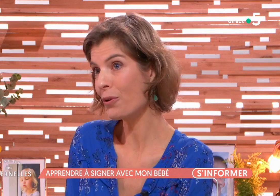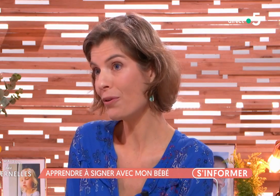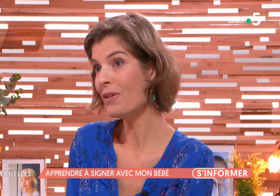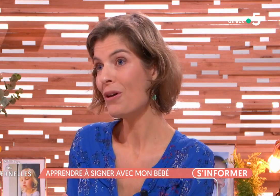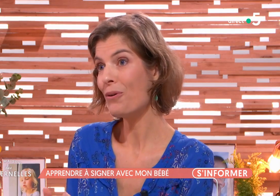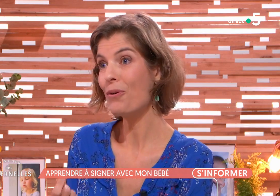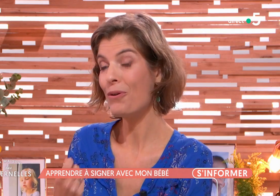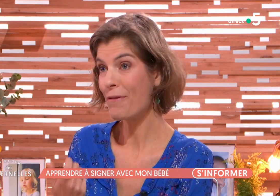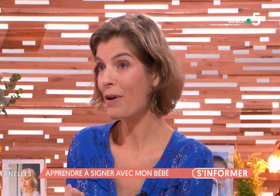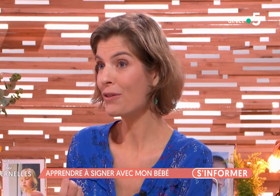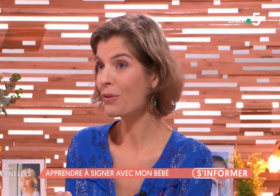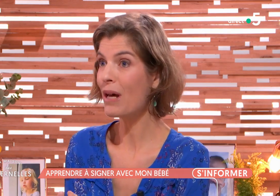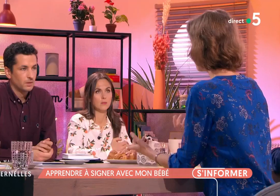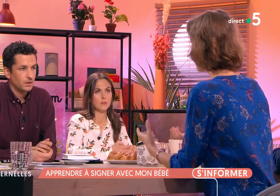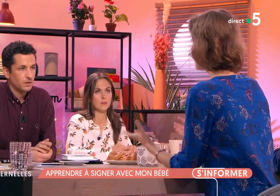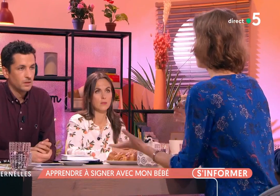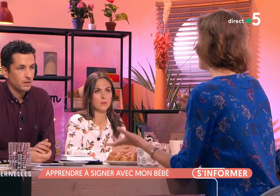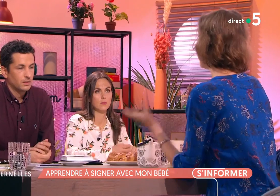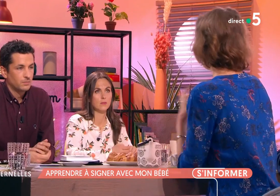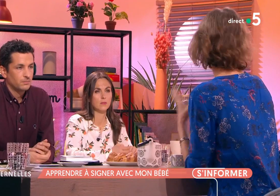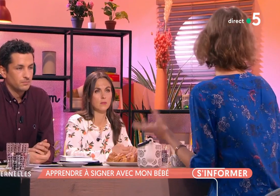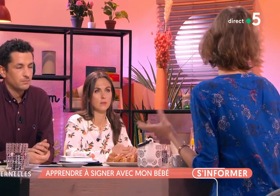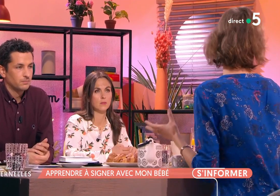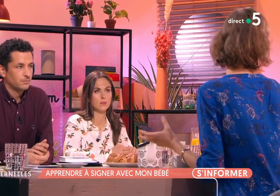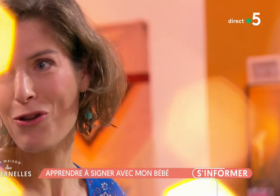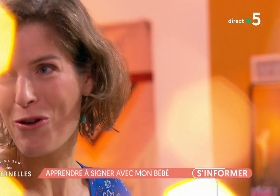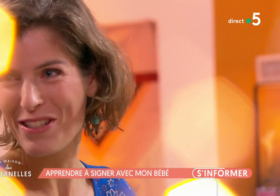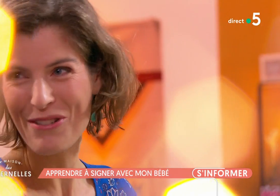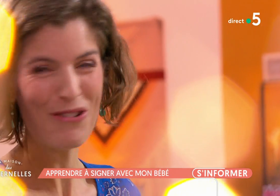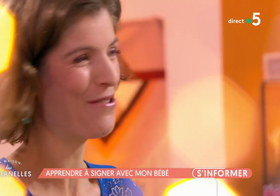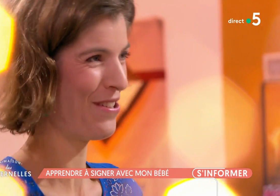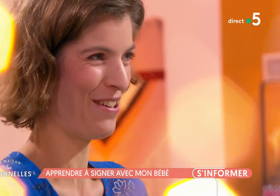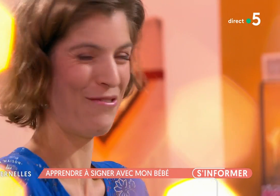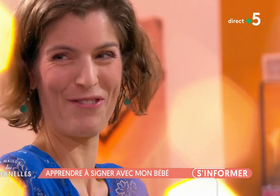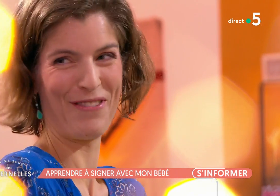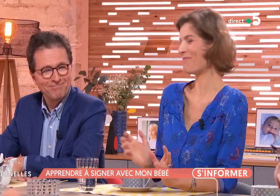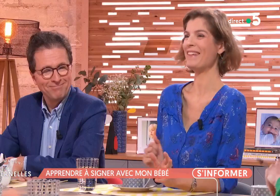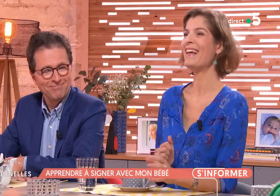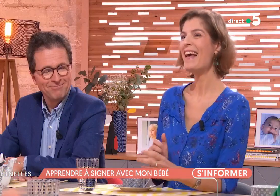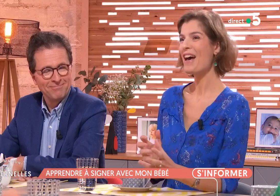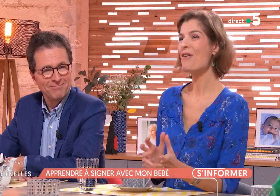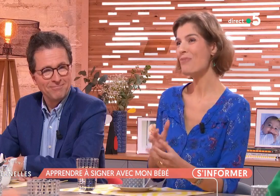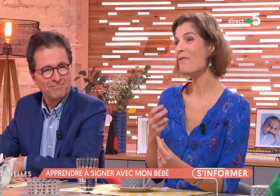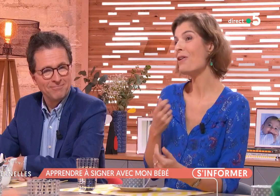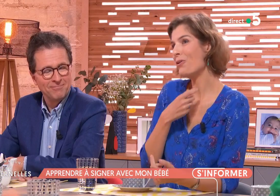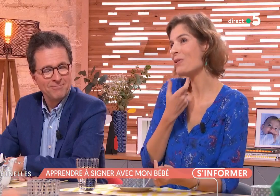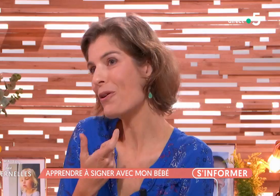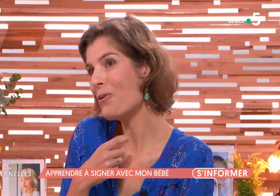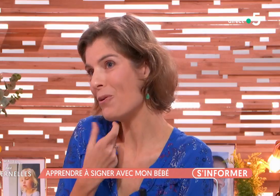entendants, il va falloir attendre à peu près 18 mois, vous me dites. Oui, oui. Vous me confirmez. avoir les premiers dialogues. Pour avoir, en tout cas, que le